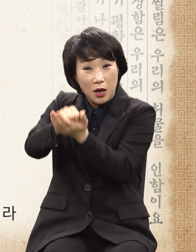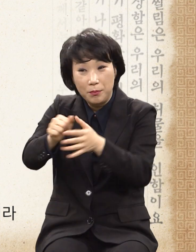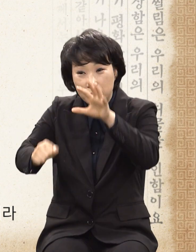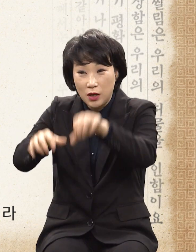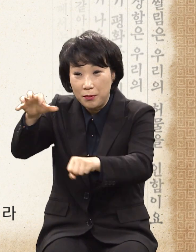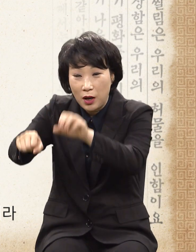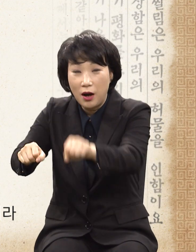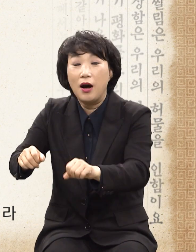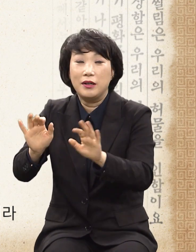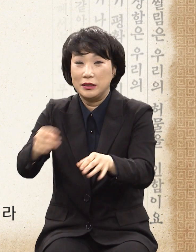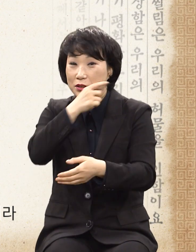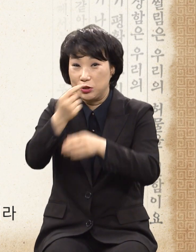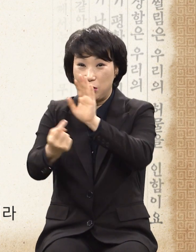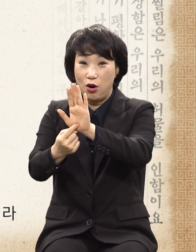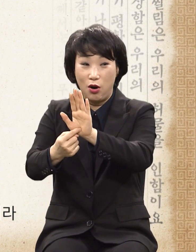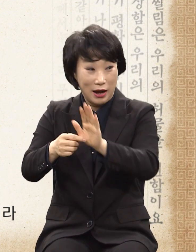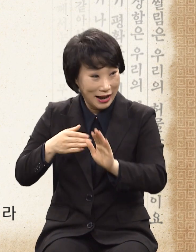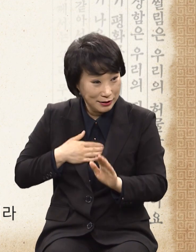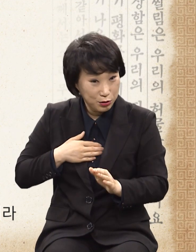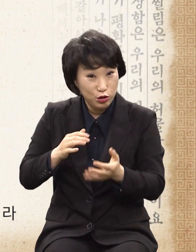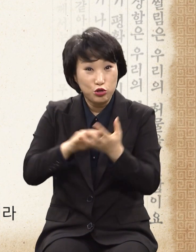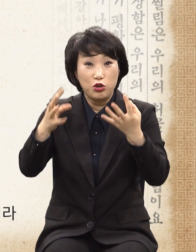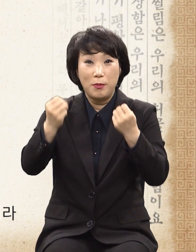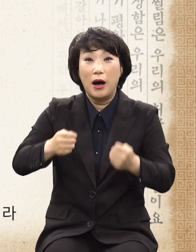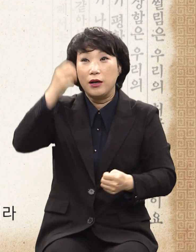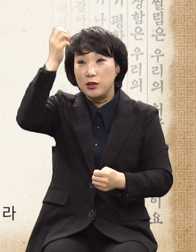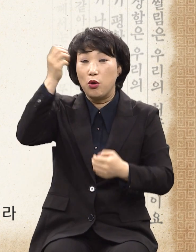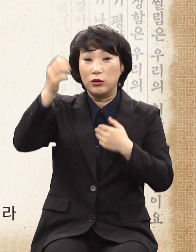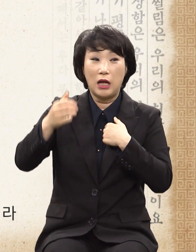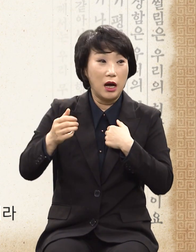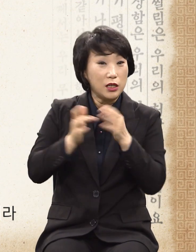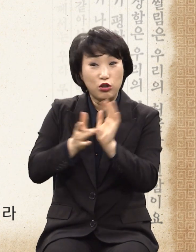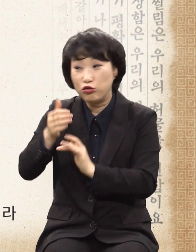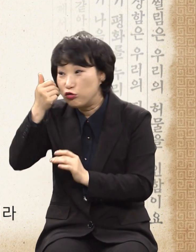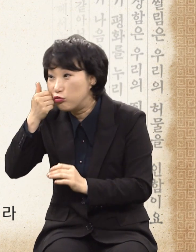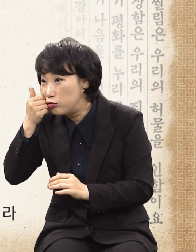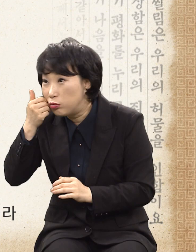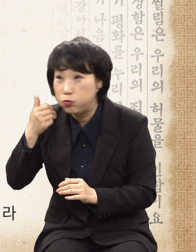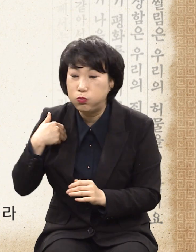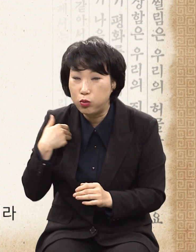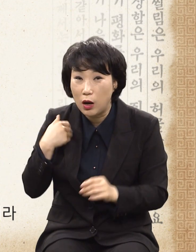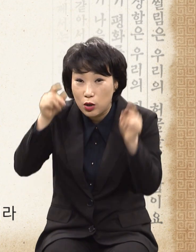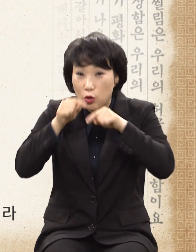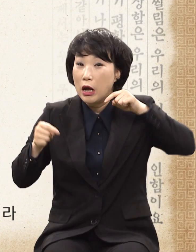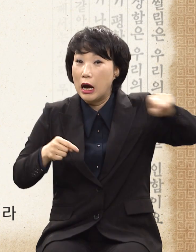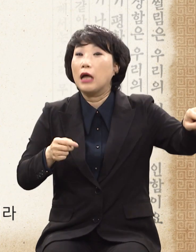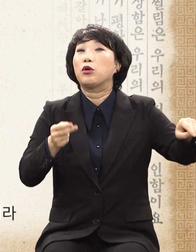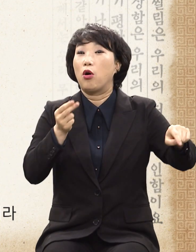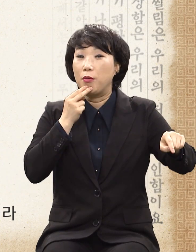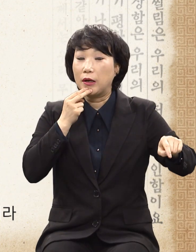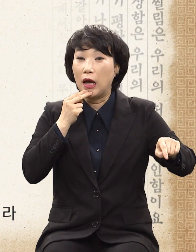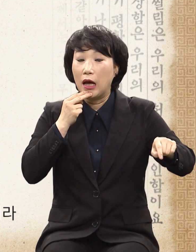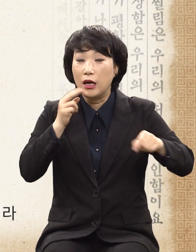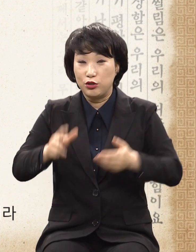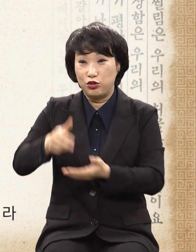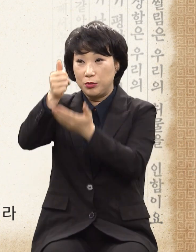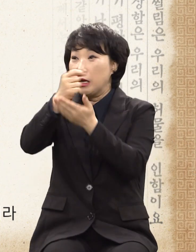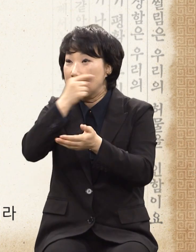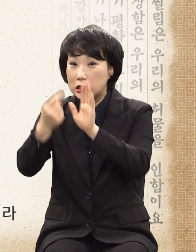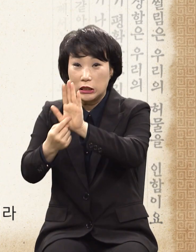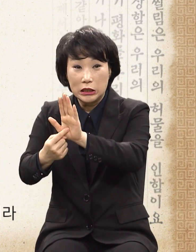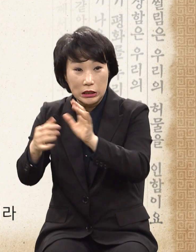점령하도록 증거해서 수많은 영혼이 나를 몰라 지옥 가지 않도록 내 증인에도 내가